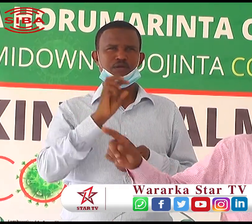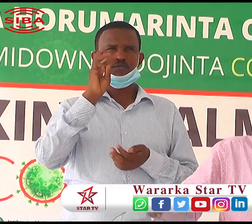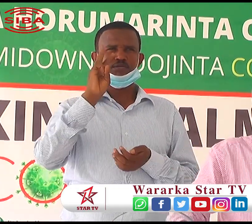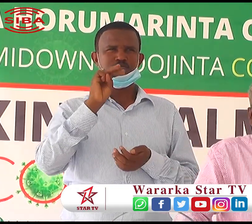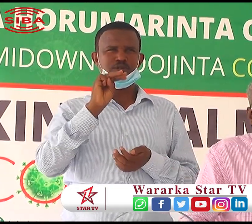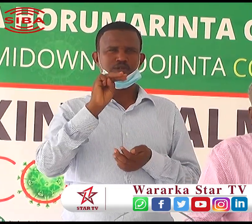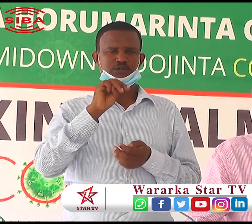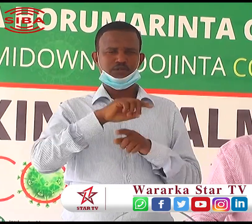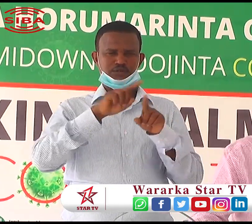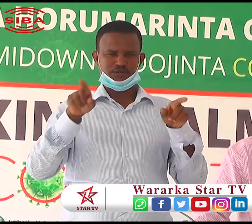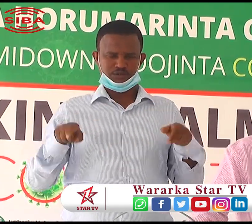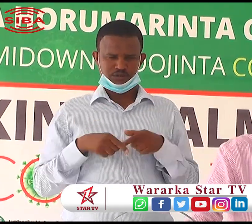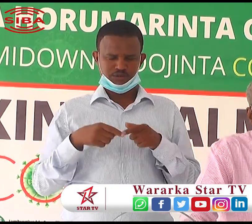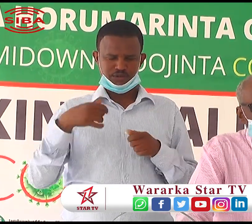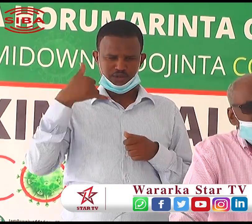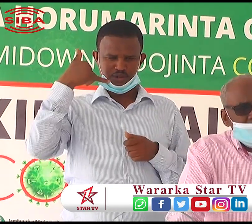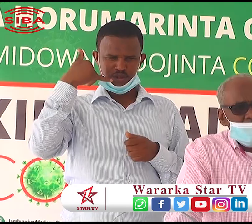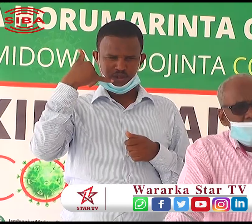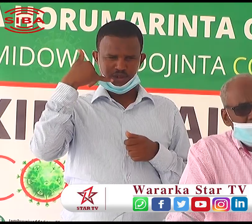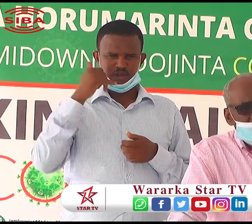call centerka laga soo